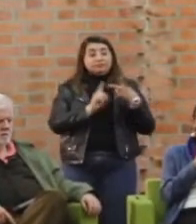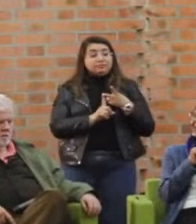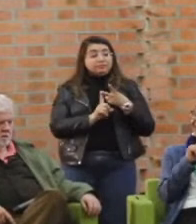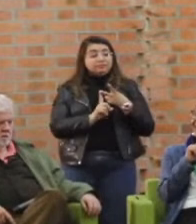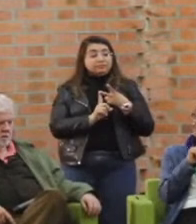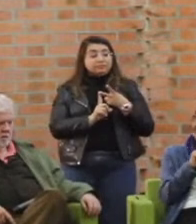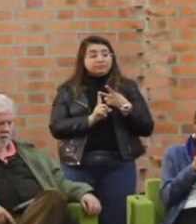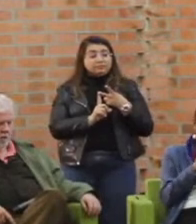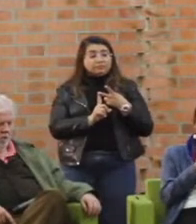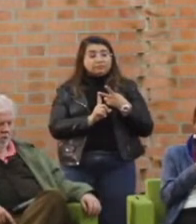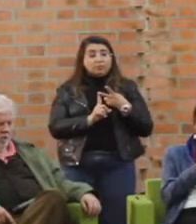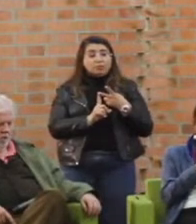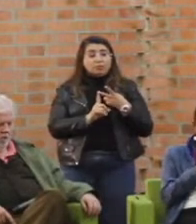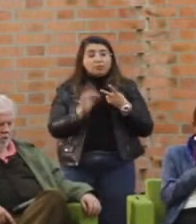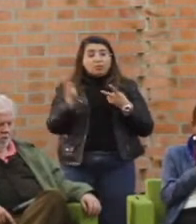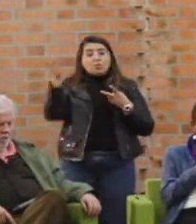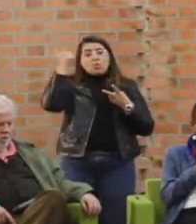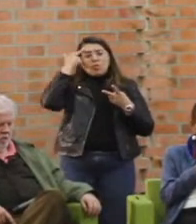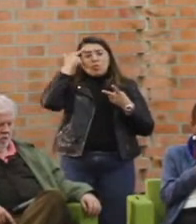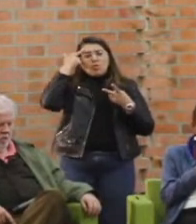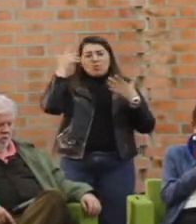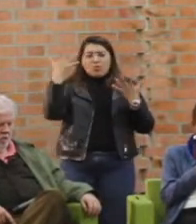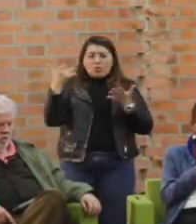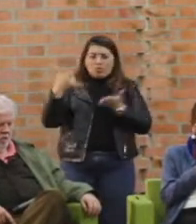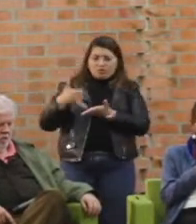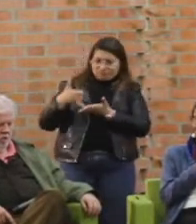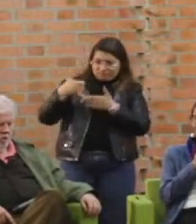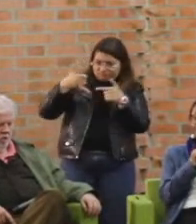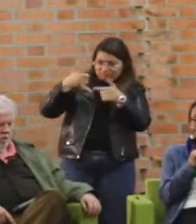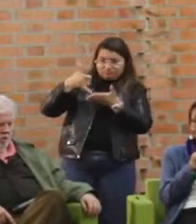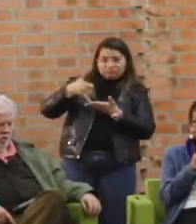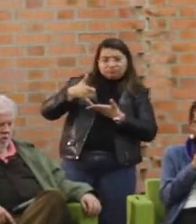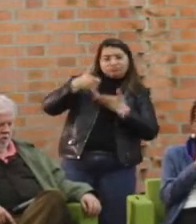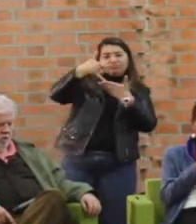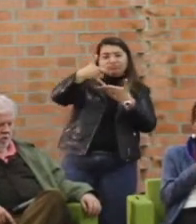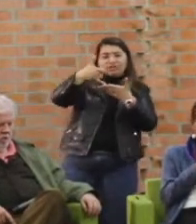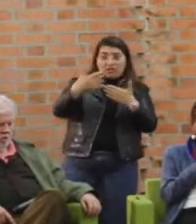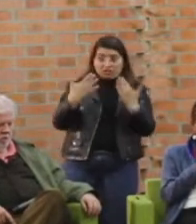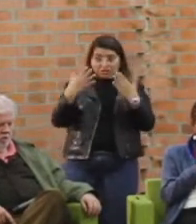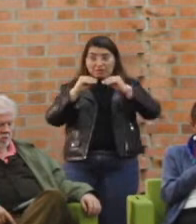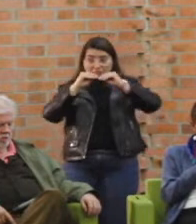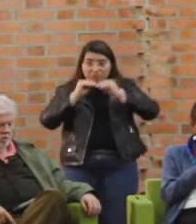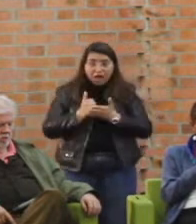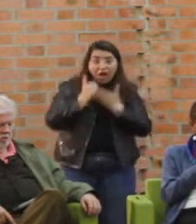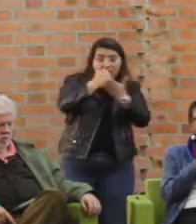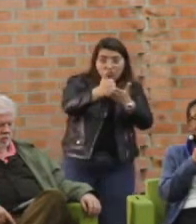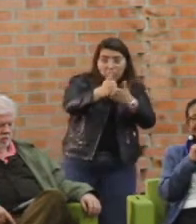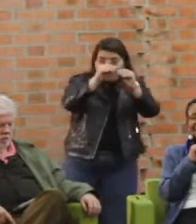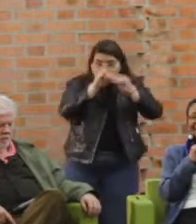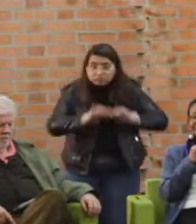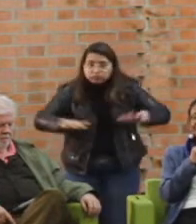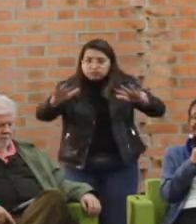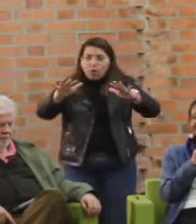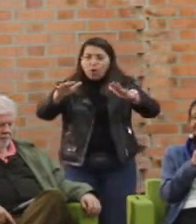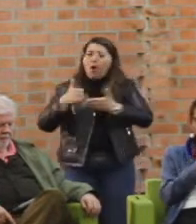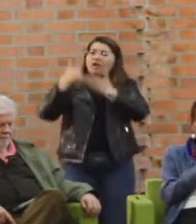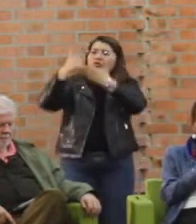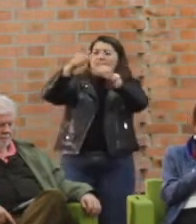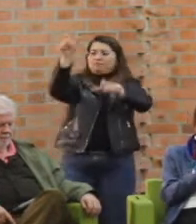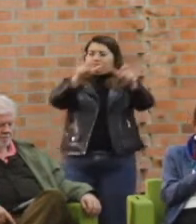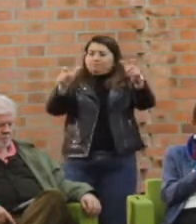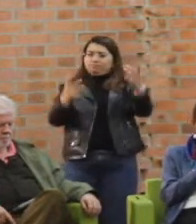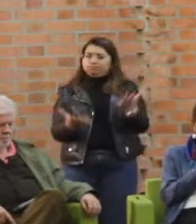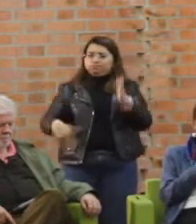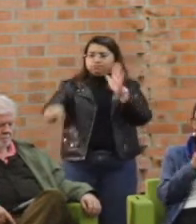de qué manera un premio de este tipo contribuye o puede llegar a contribuir a la despenalización